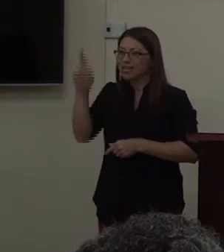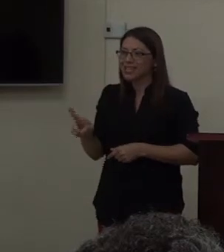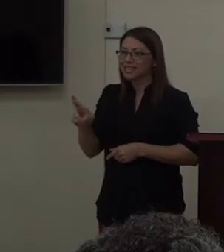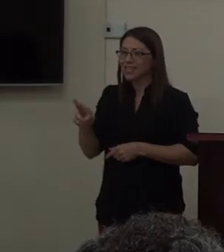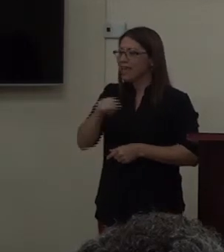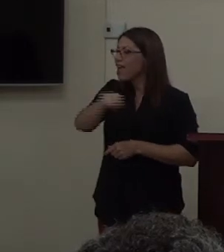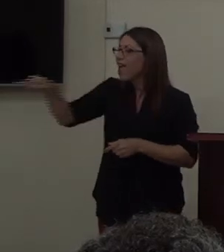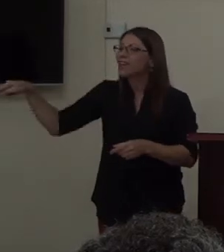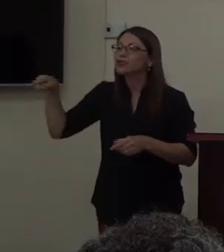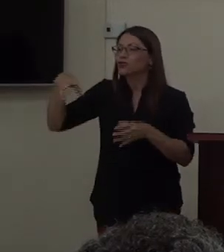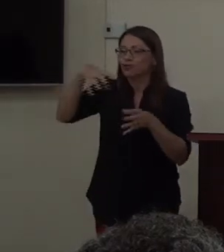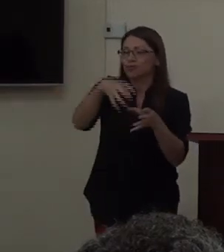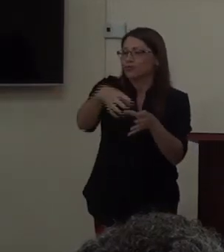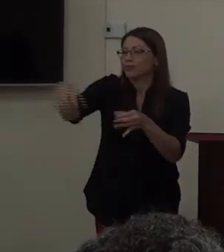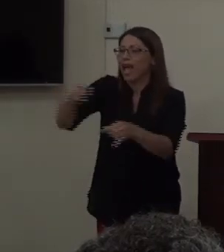el nivel local?